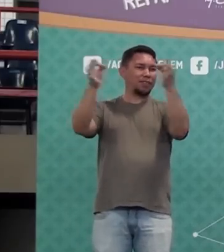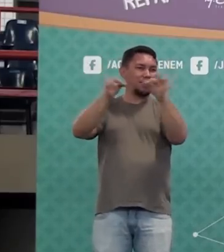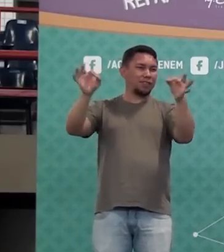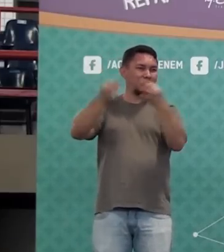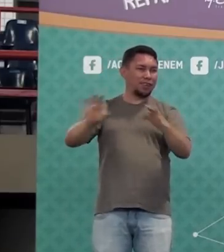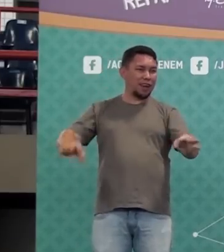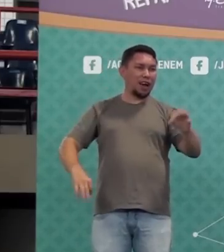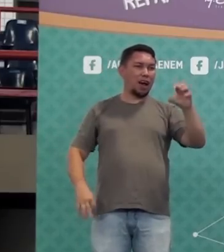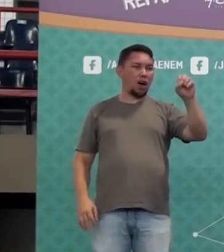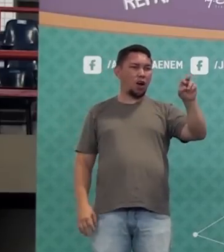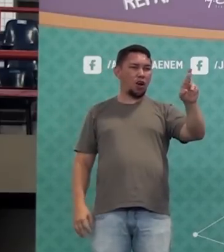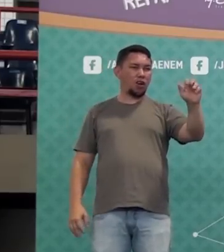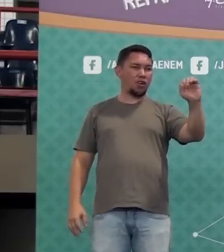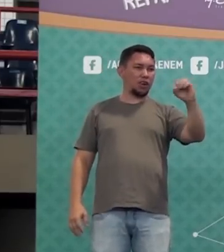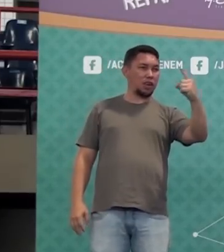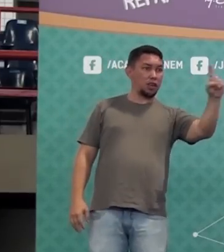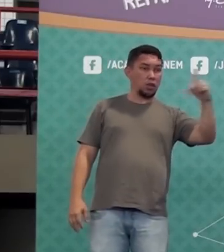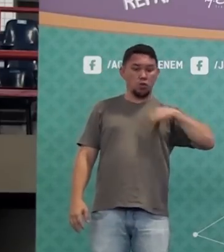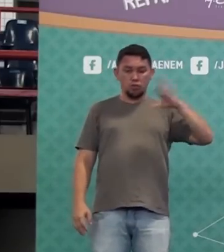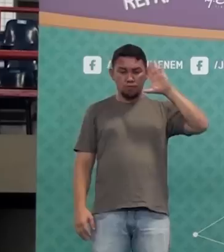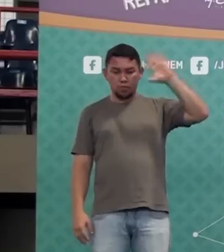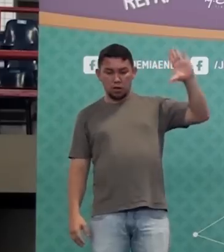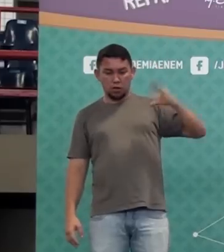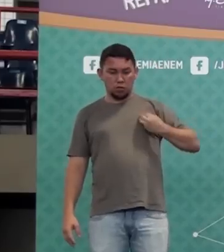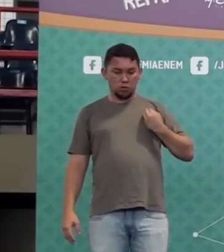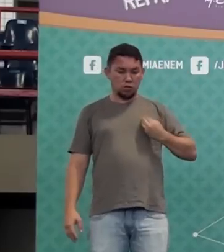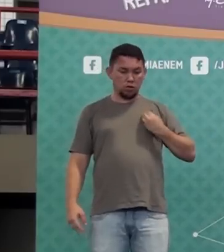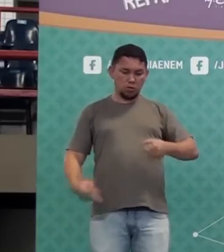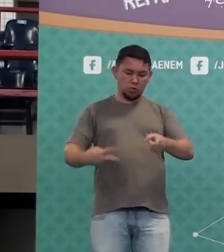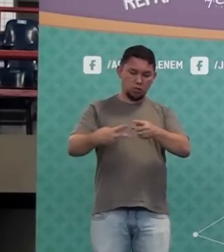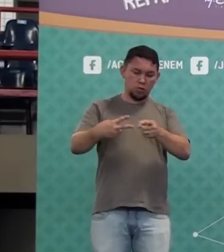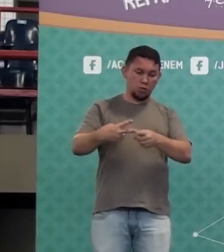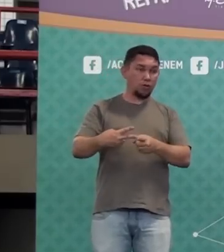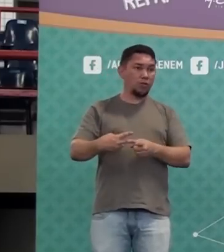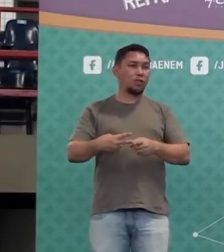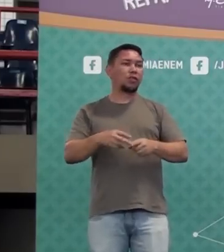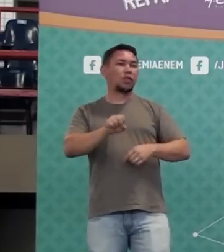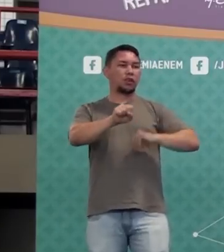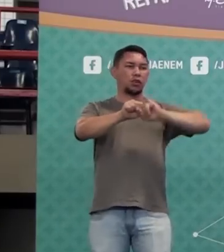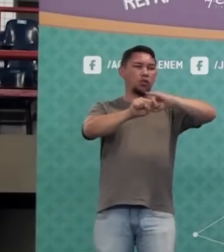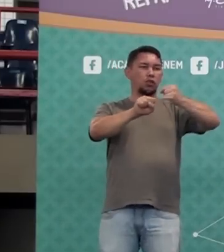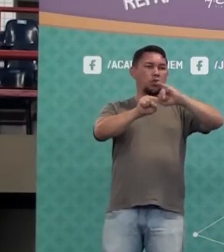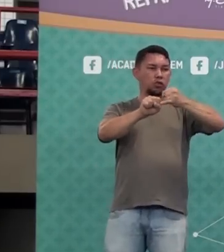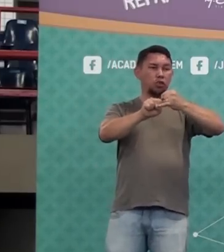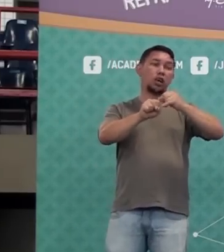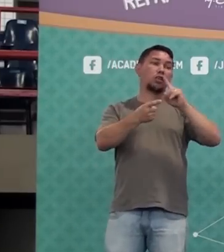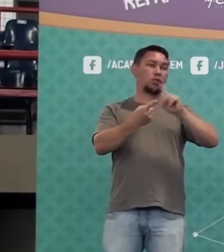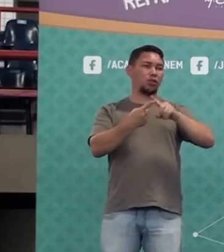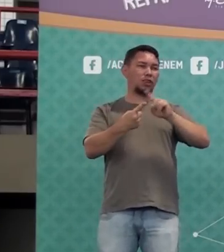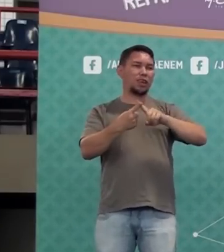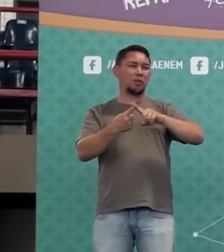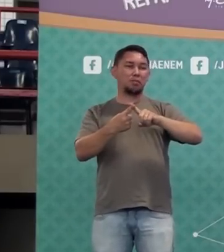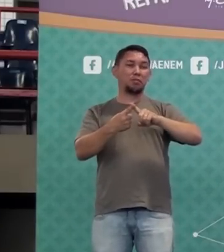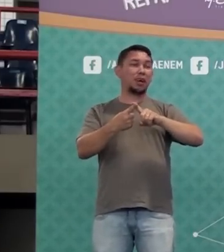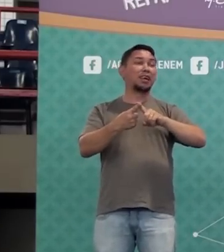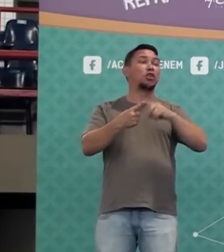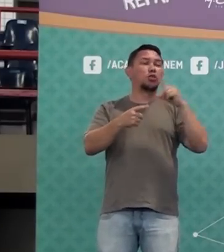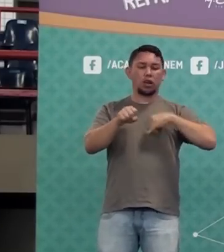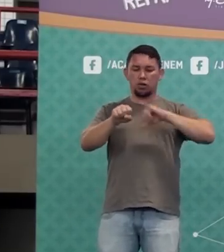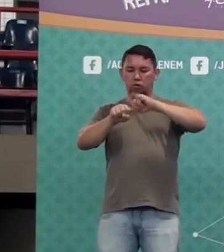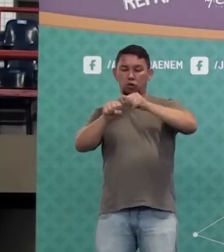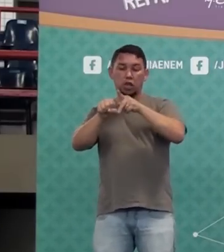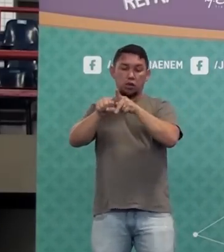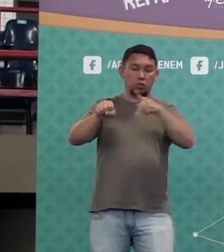os termos essenciais da oração são 2, sujeito e predicado. Ele estuda que